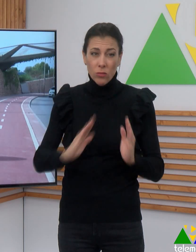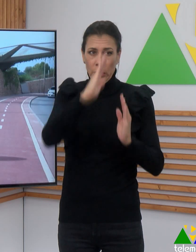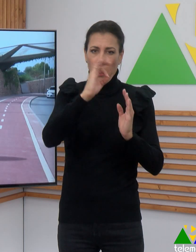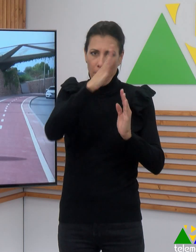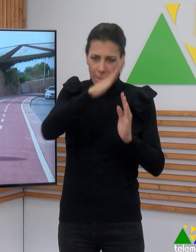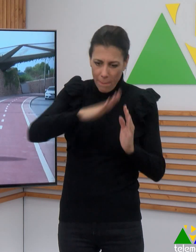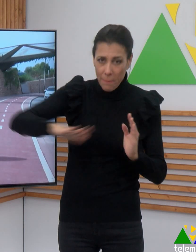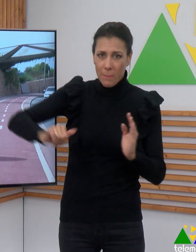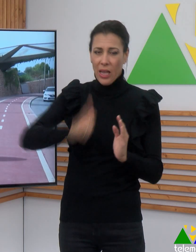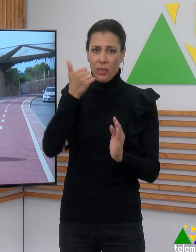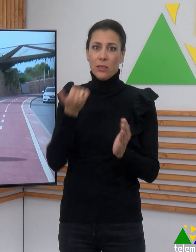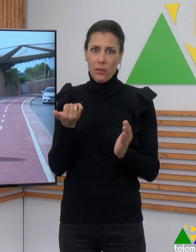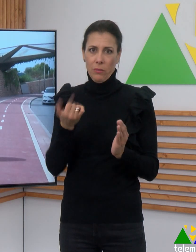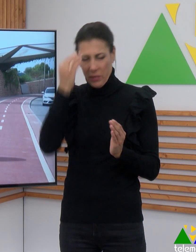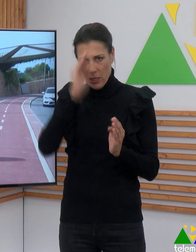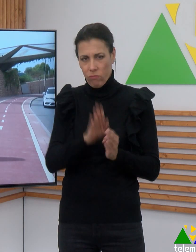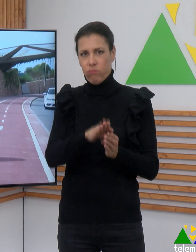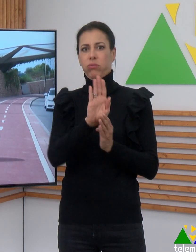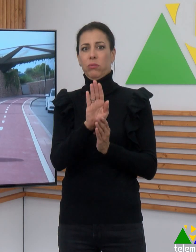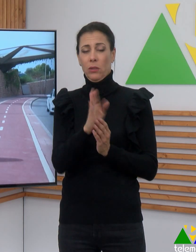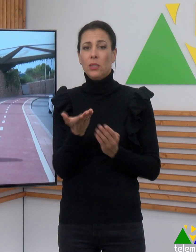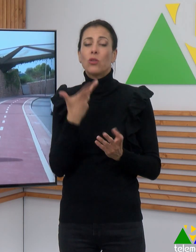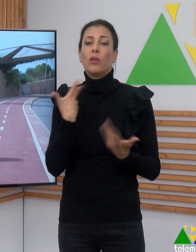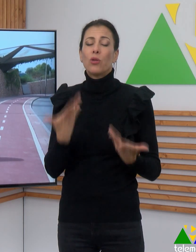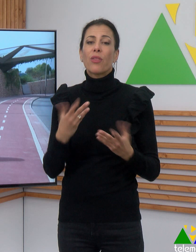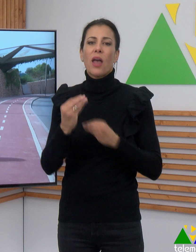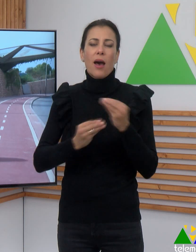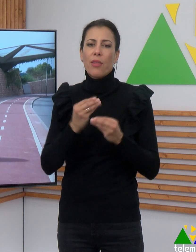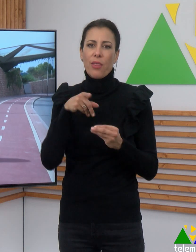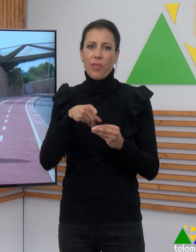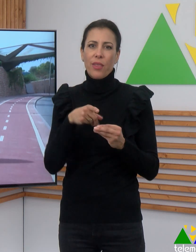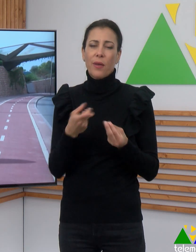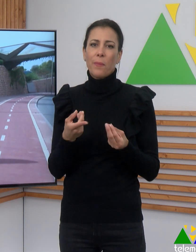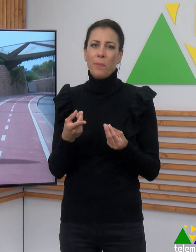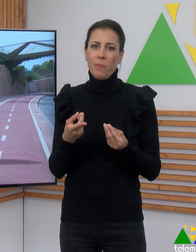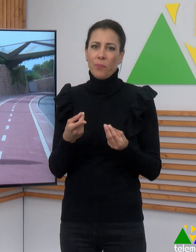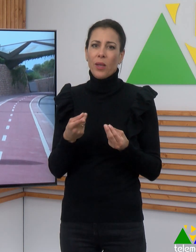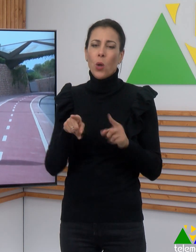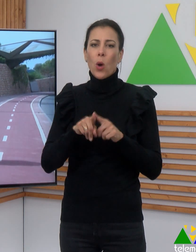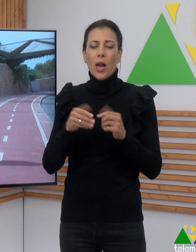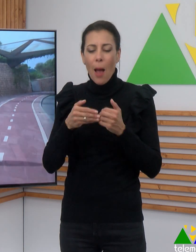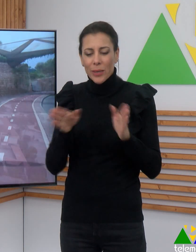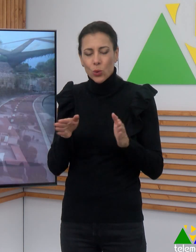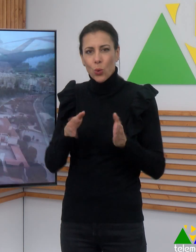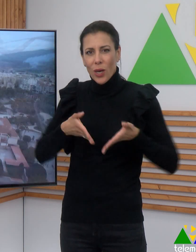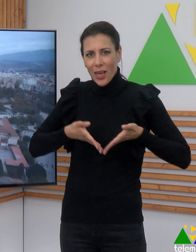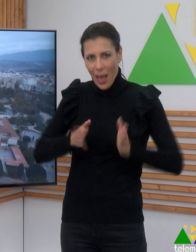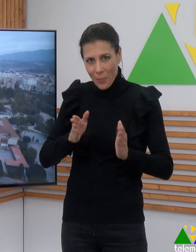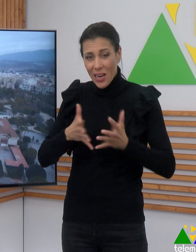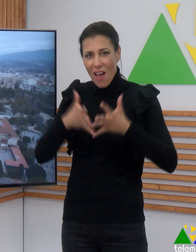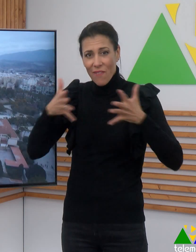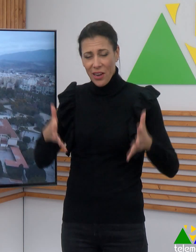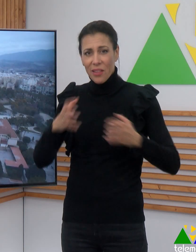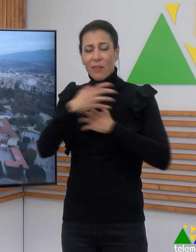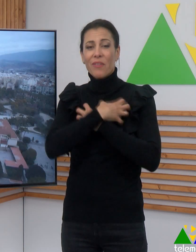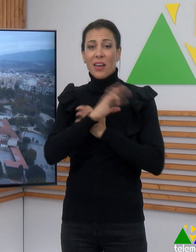más empinada. Y se hace pues esta apertura de esta avenida Virgen de la